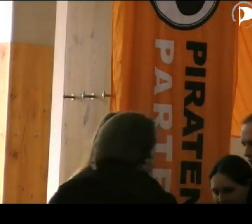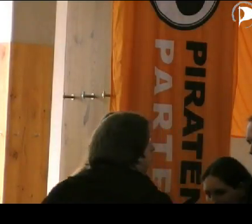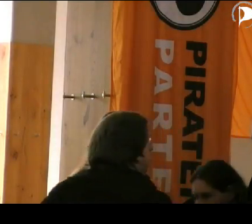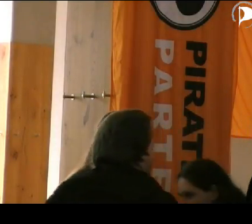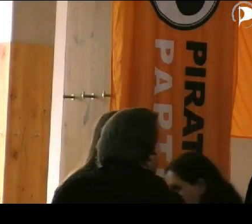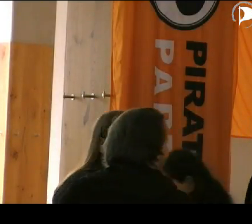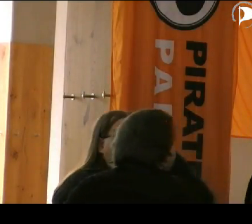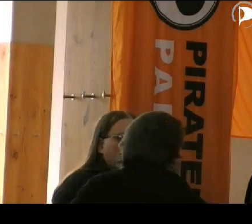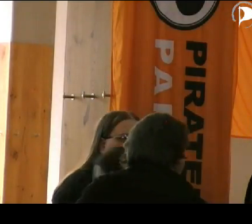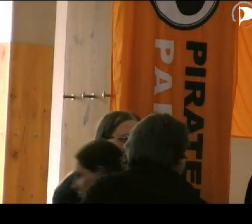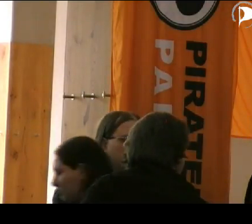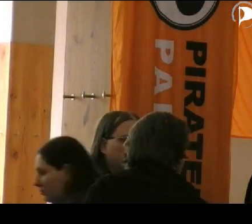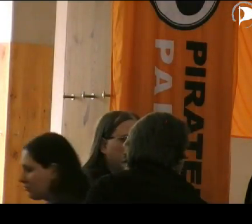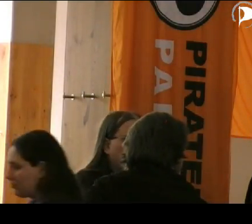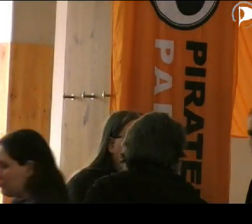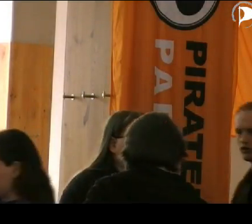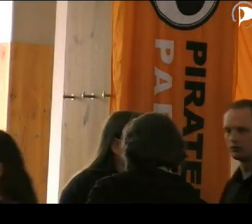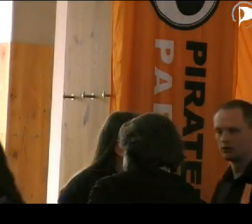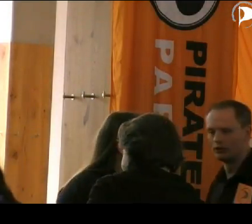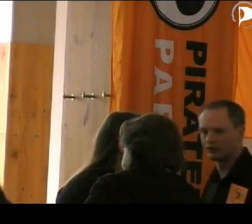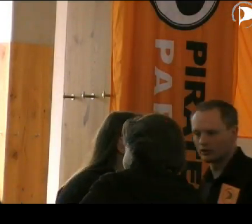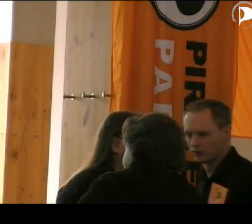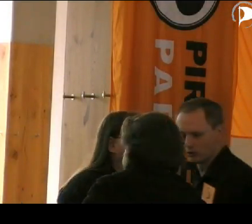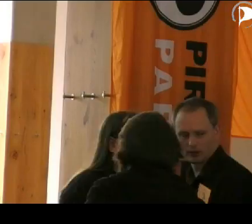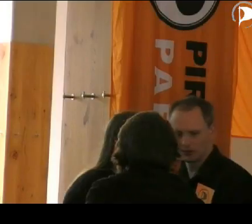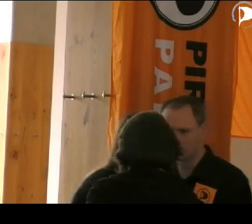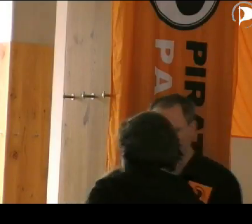kommen naja